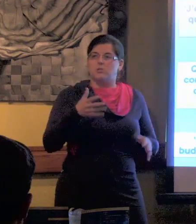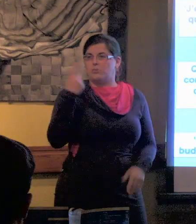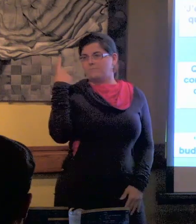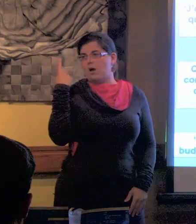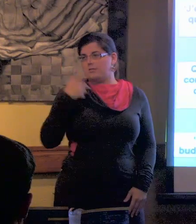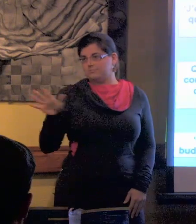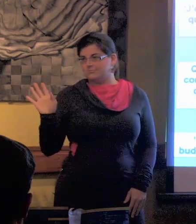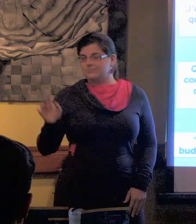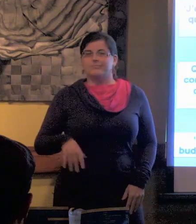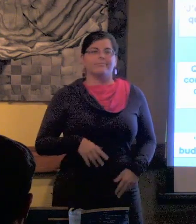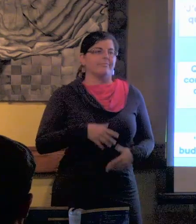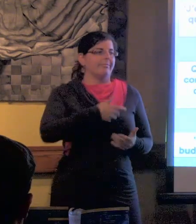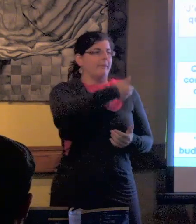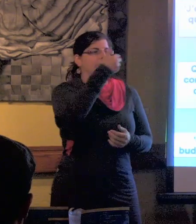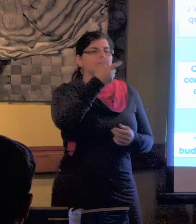les autres types de handicap